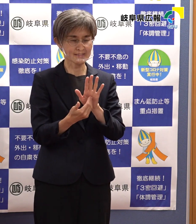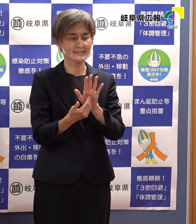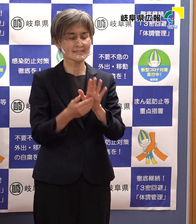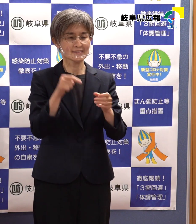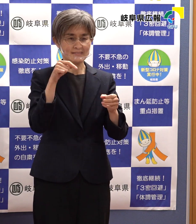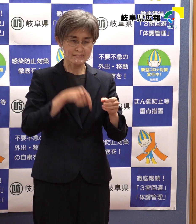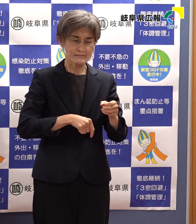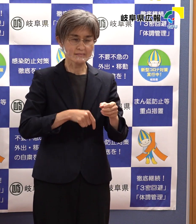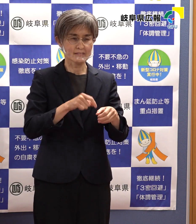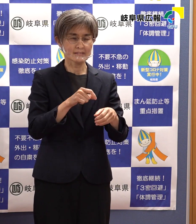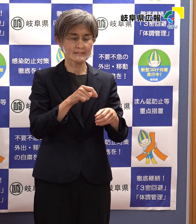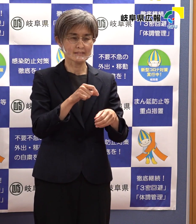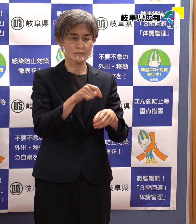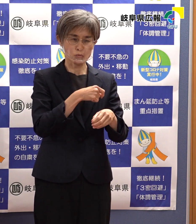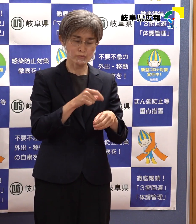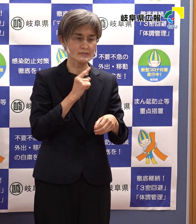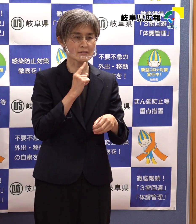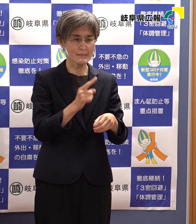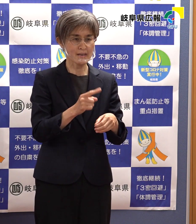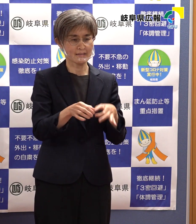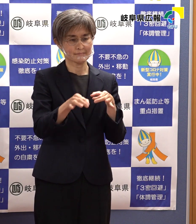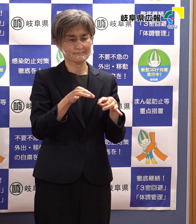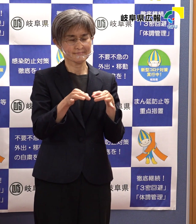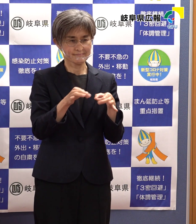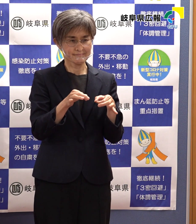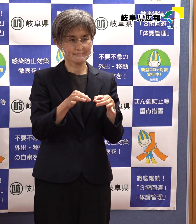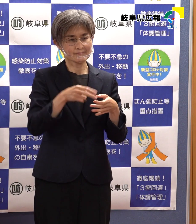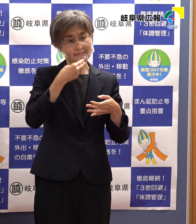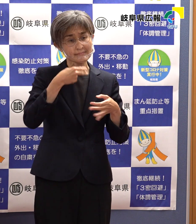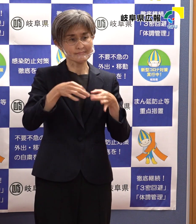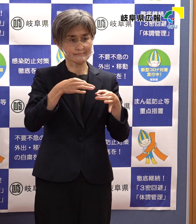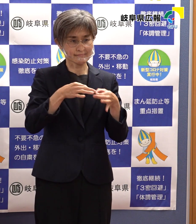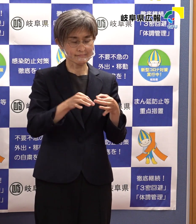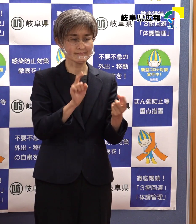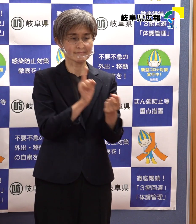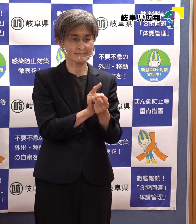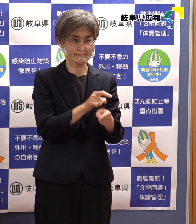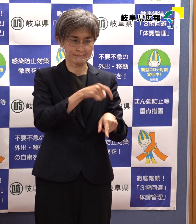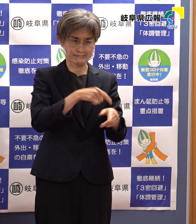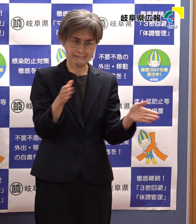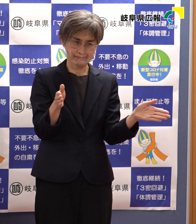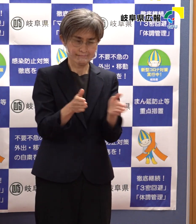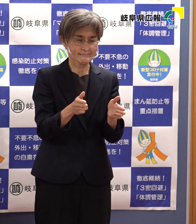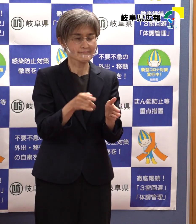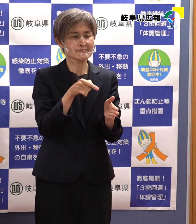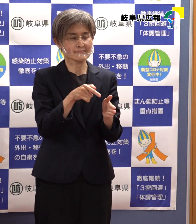り飲食店に対する時間短縮についての法的な効力